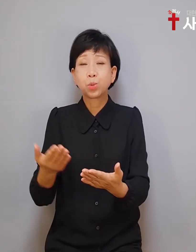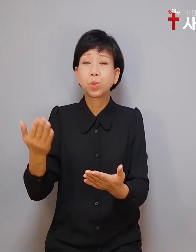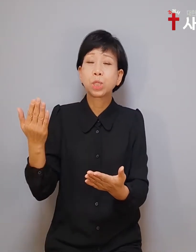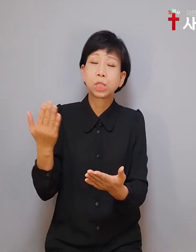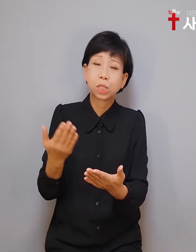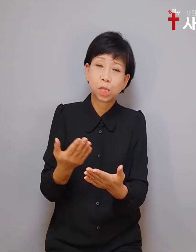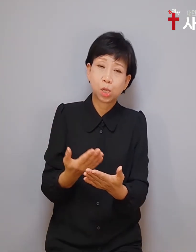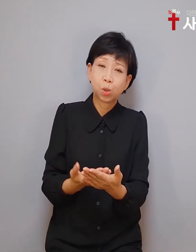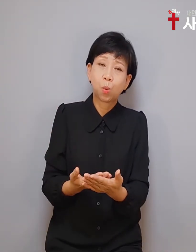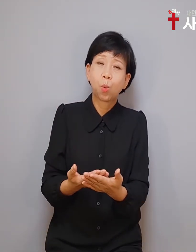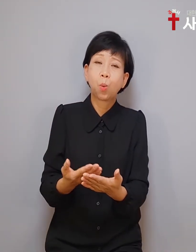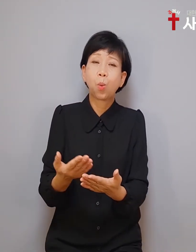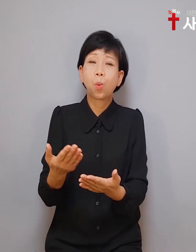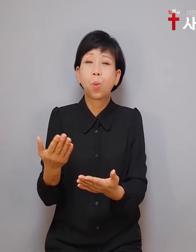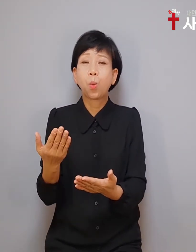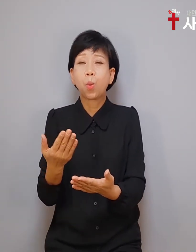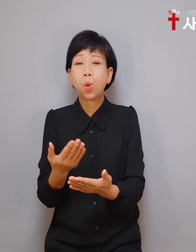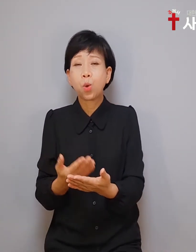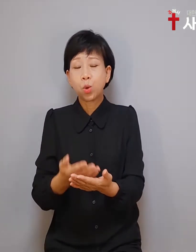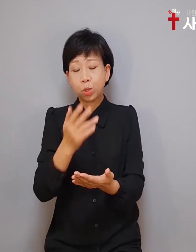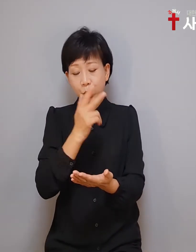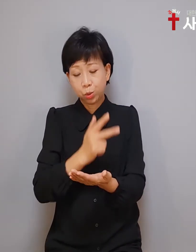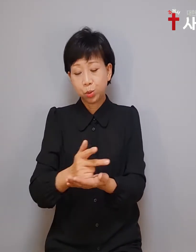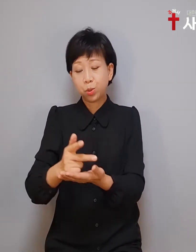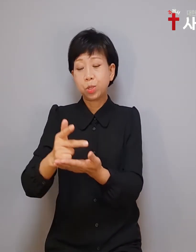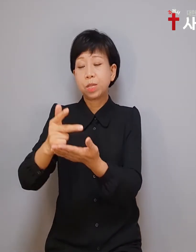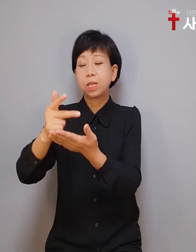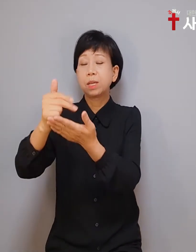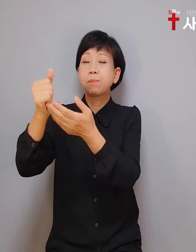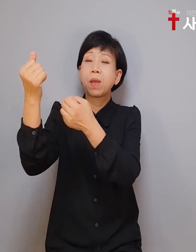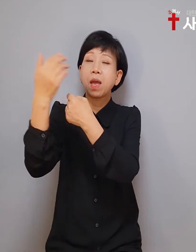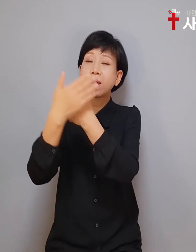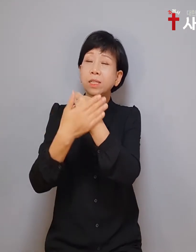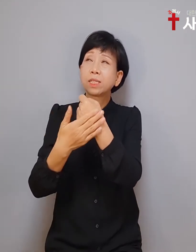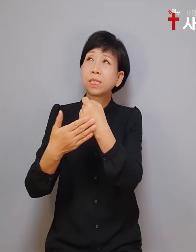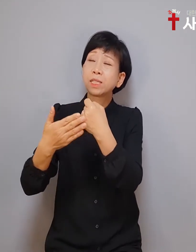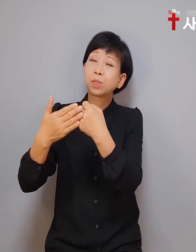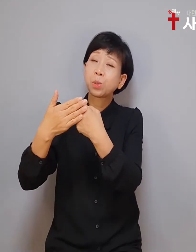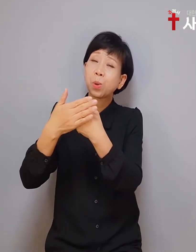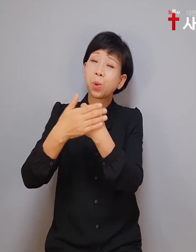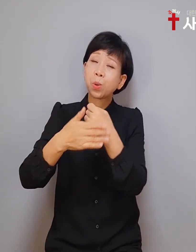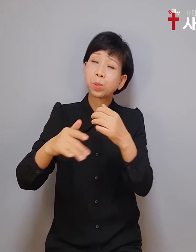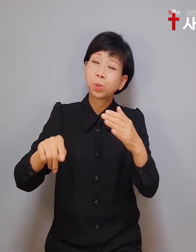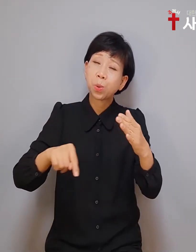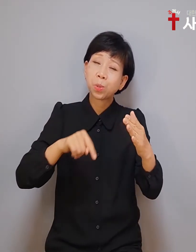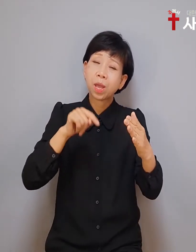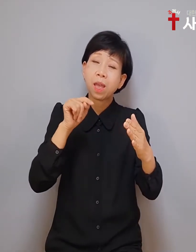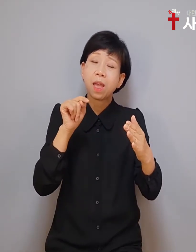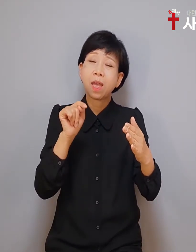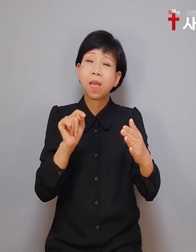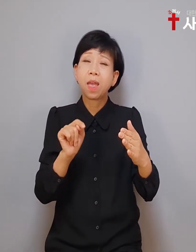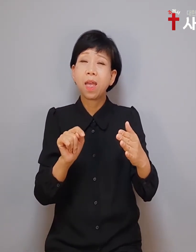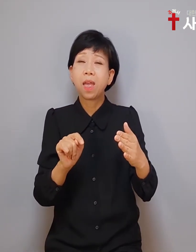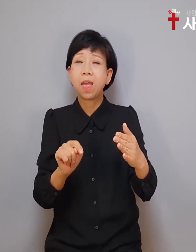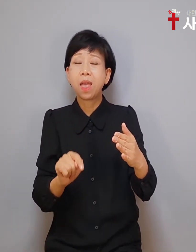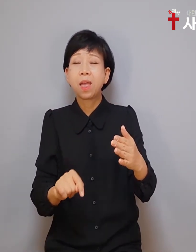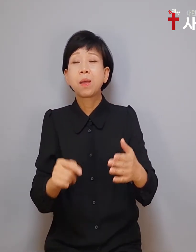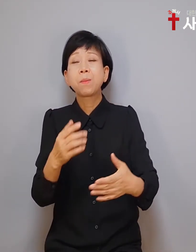용서하여 주시고 주님의 은총